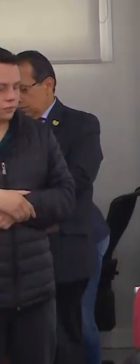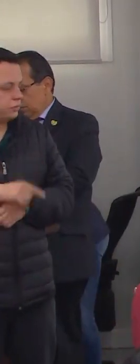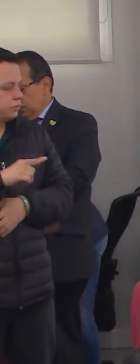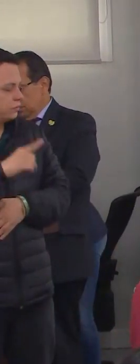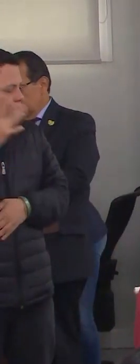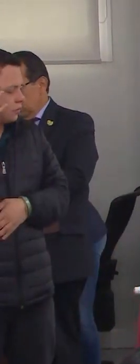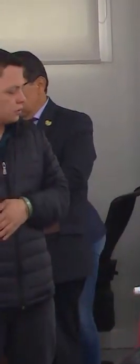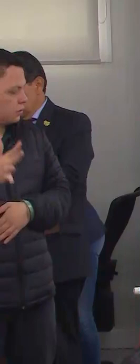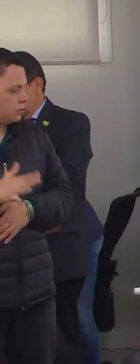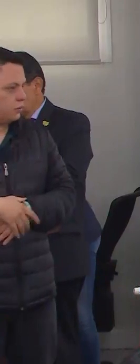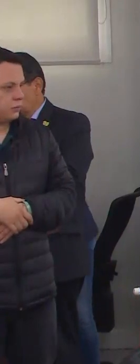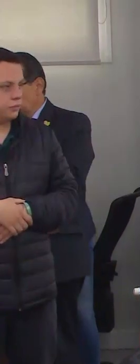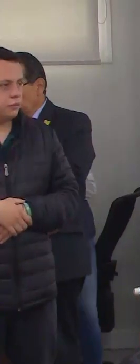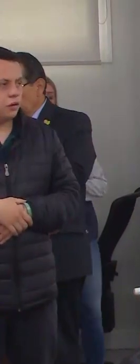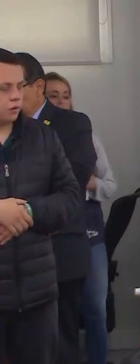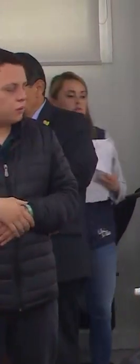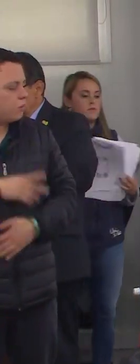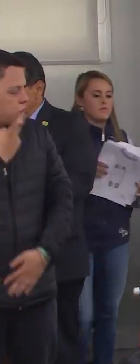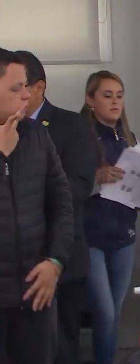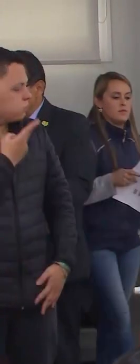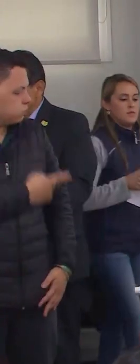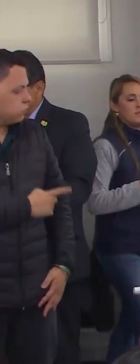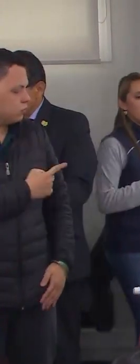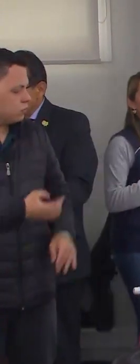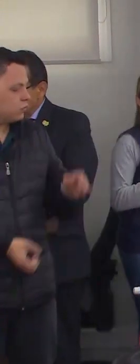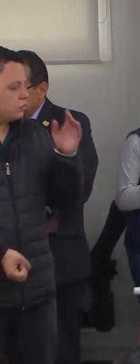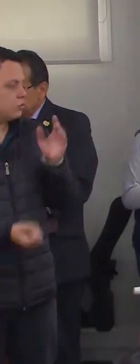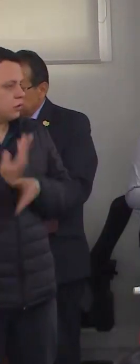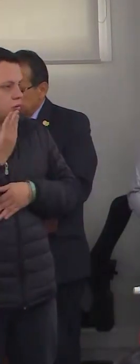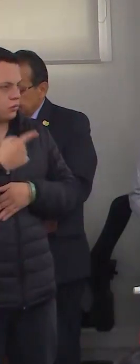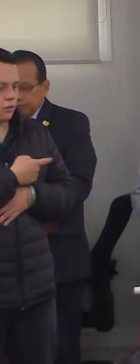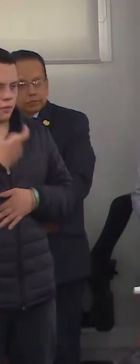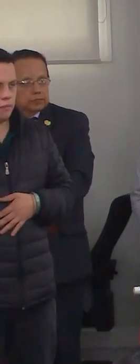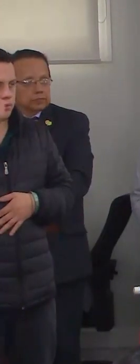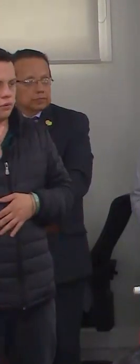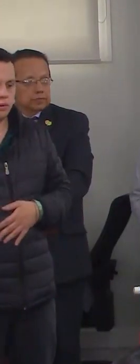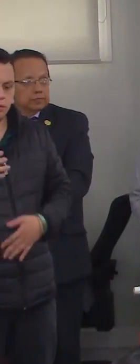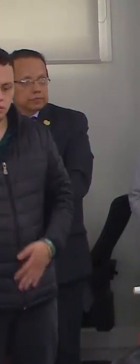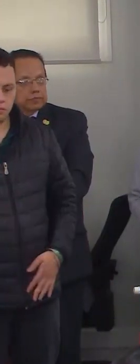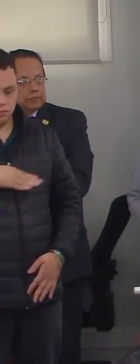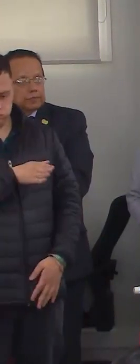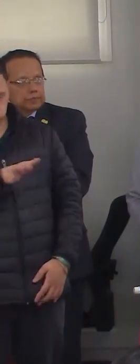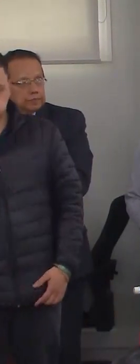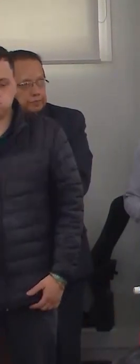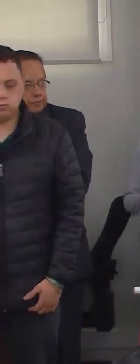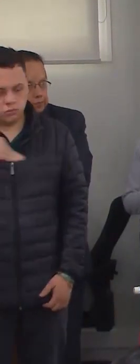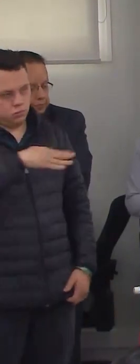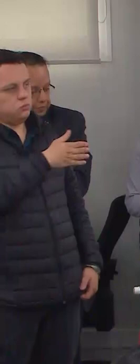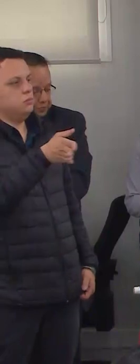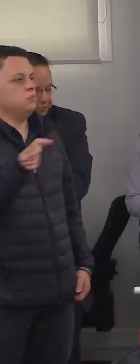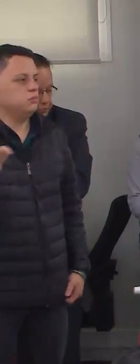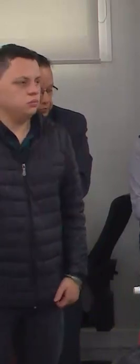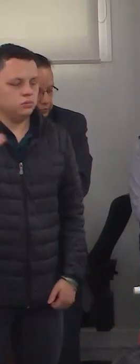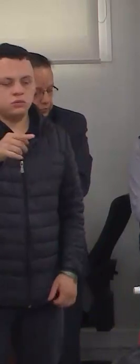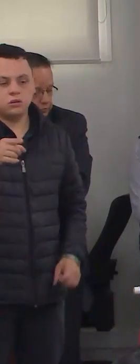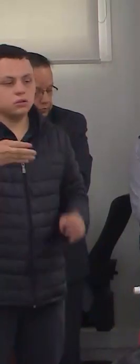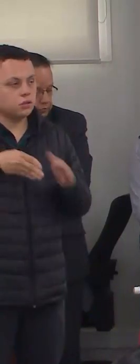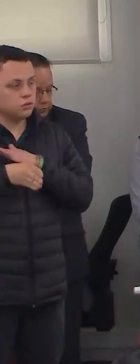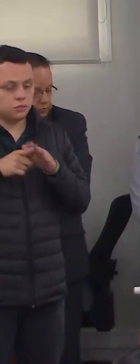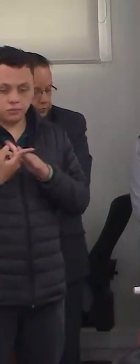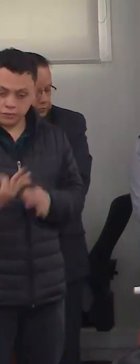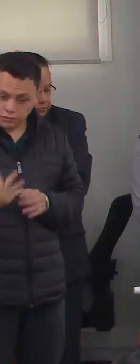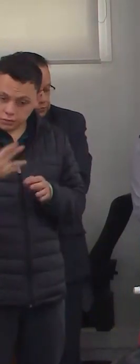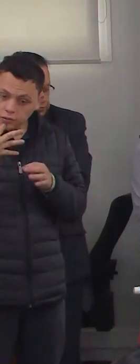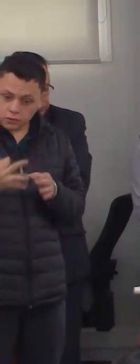amarilla es la que también se ve en los edificios nuevos y exageran esas culebras eso se llama accesible pero no es